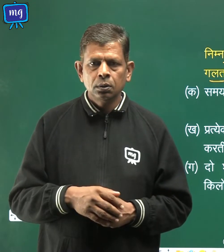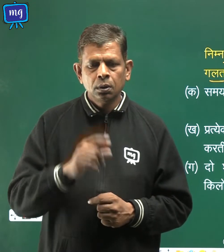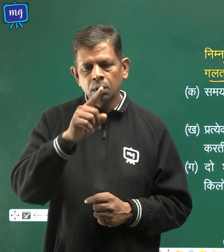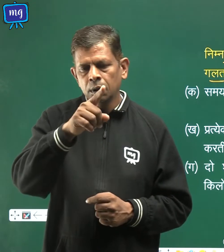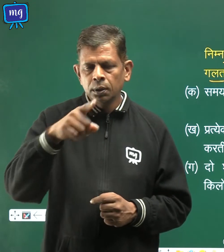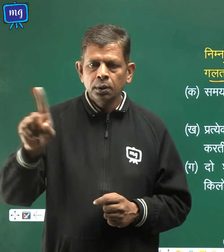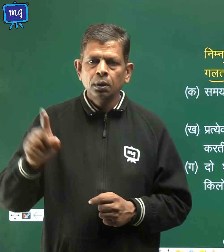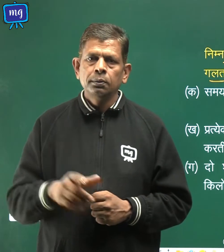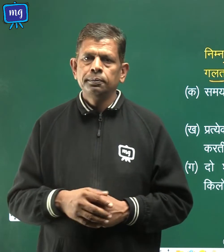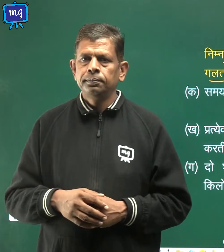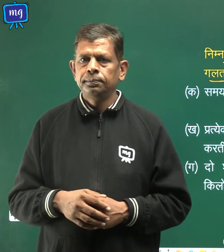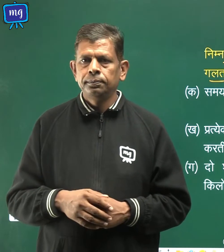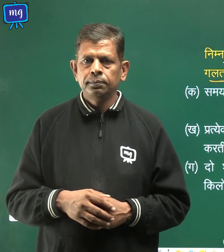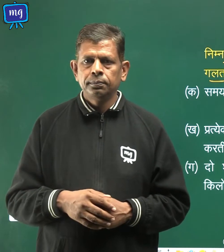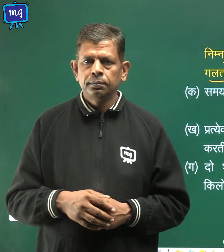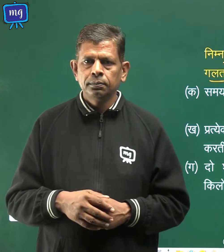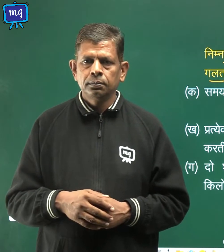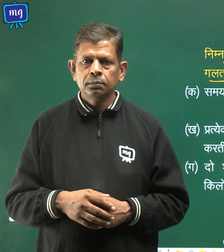निशान लगाइए।